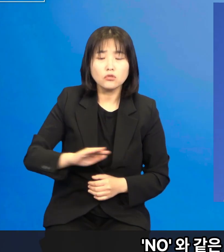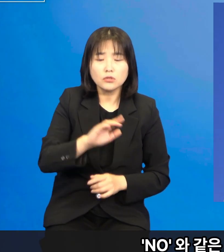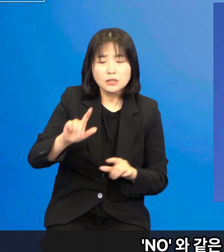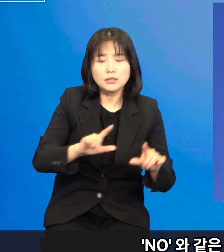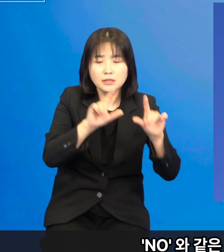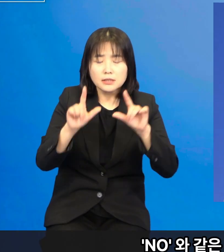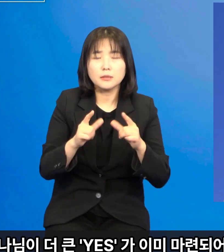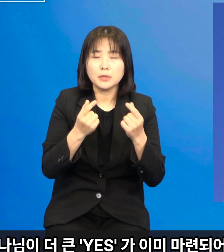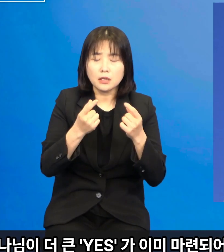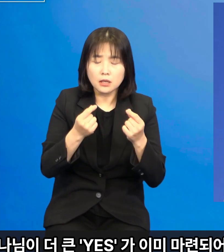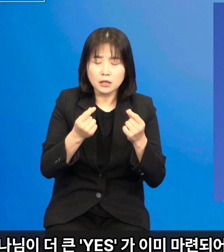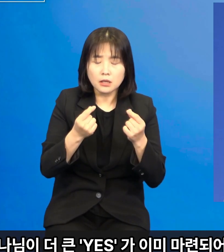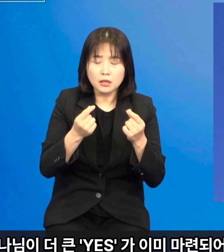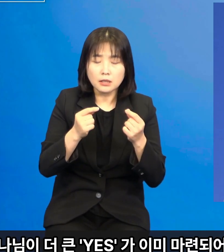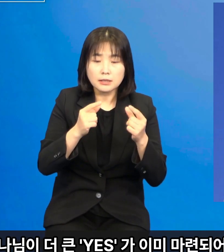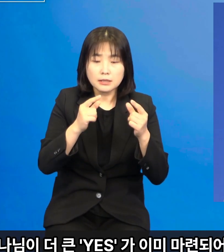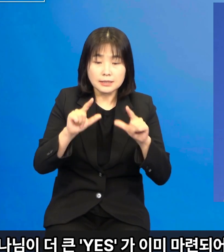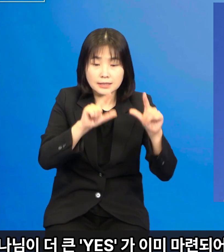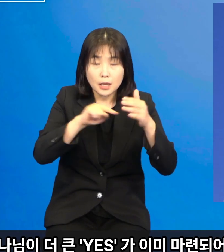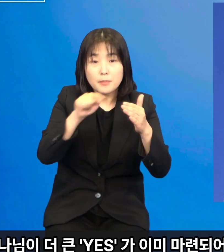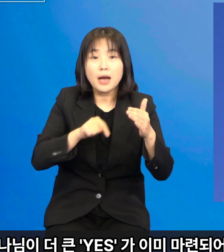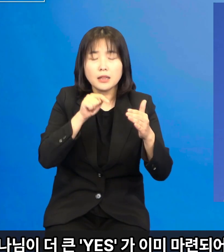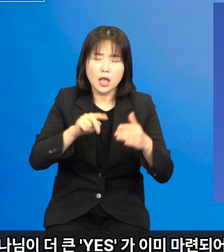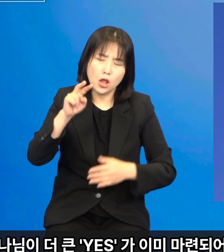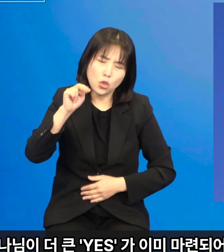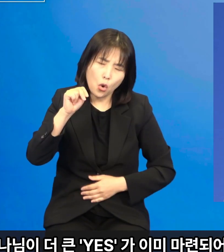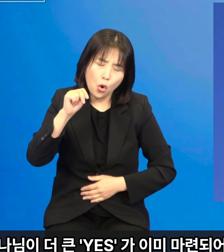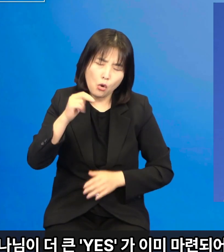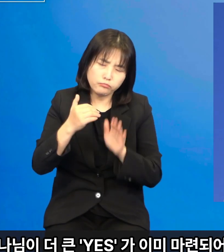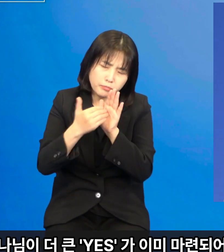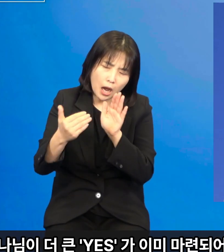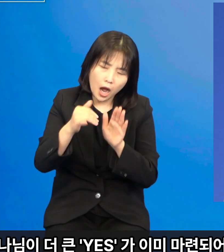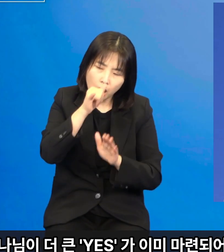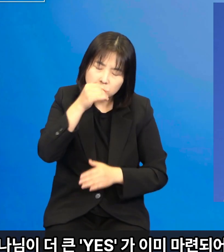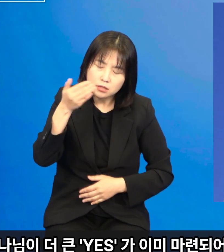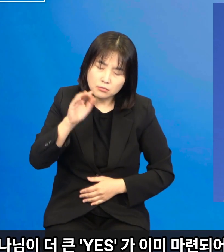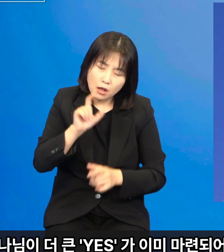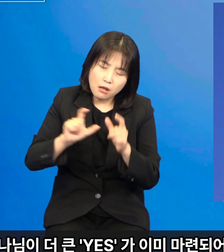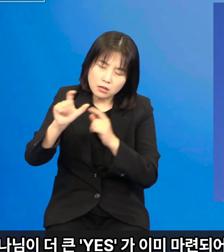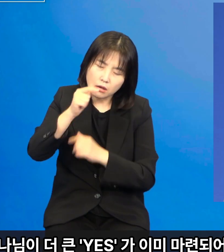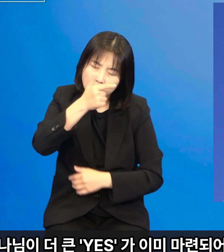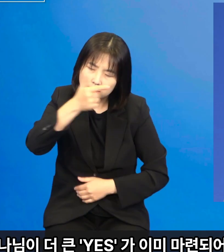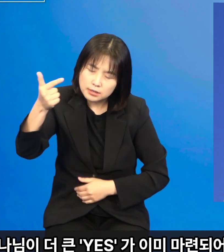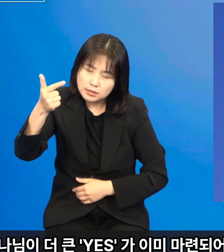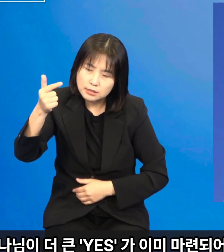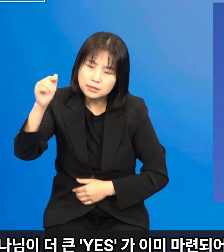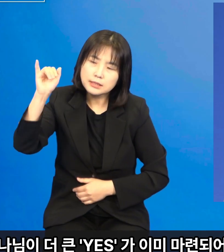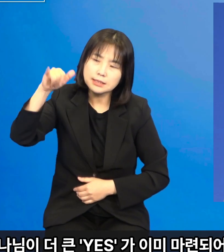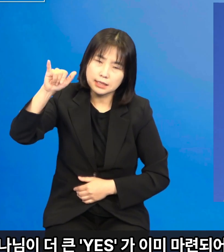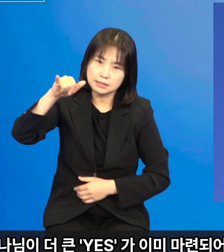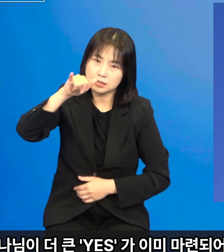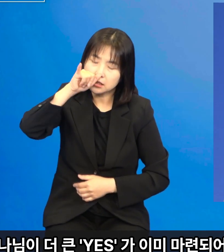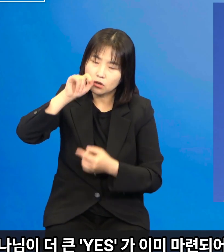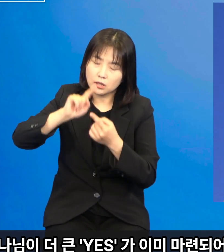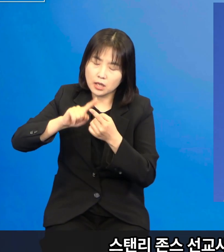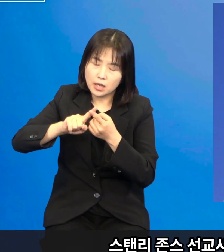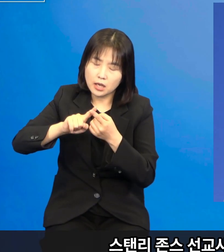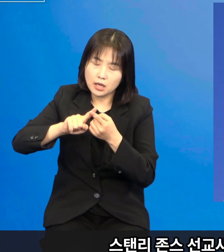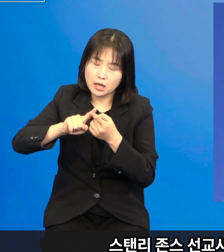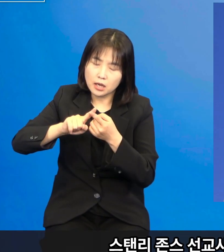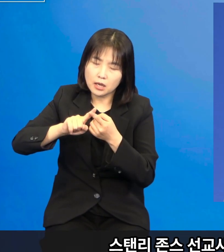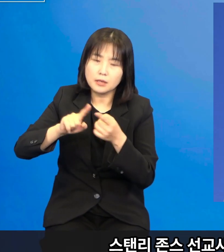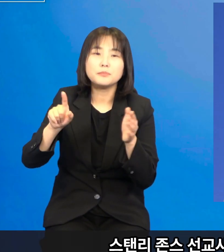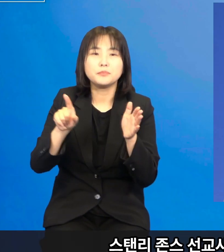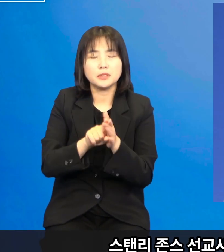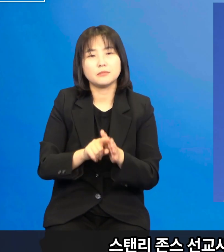같은 거절이 있어도 하나님이 더 큰 예스가 이미 마련되어 있음을 가리키는 약속인 줄로 믿습니다.